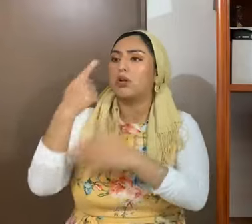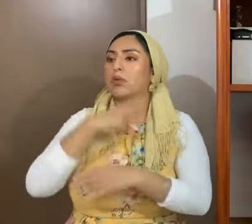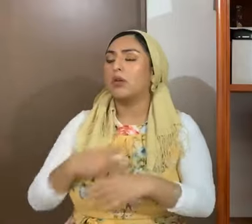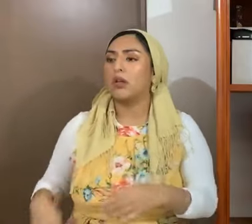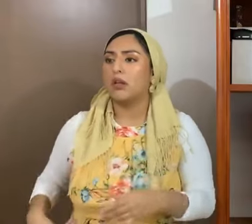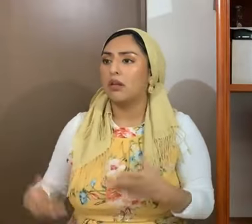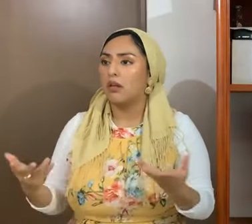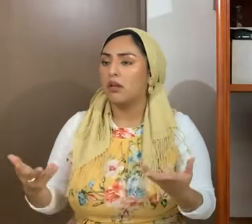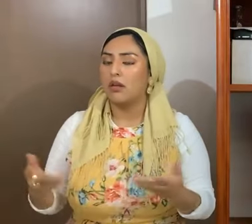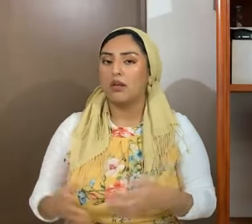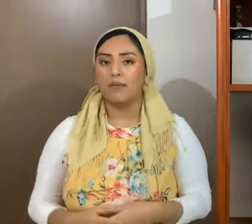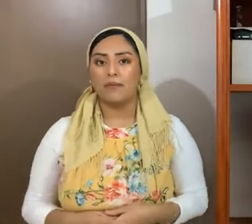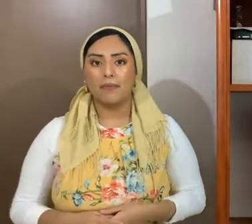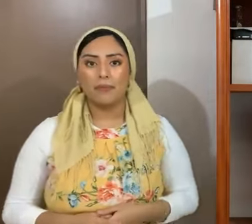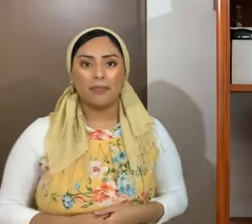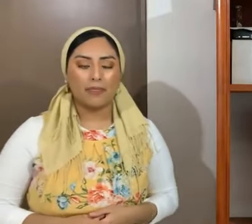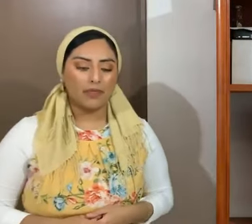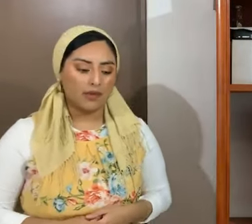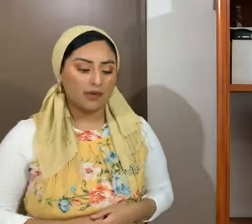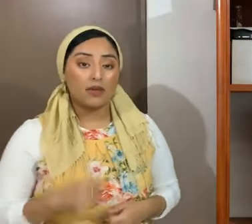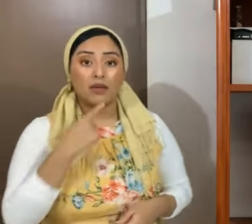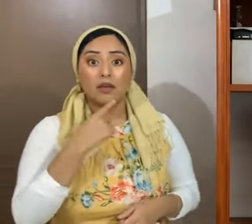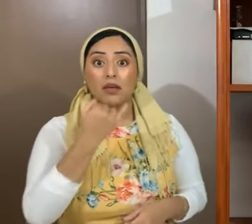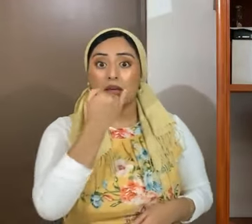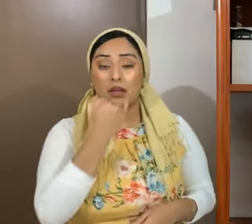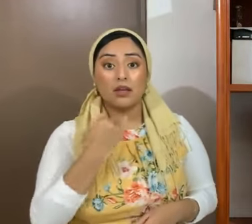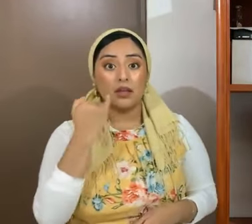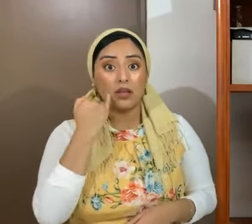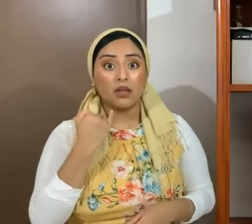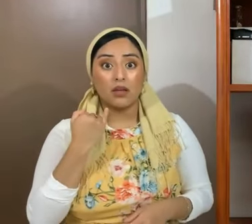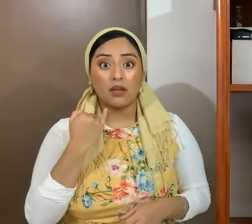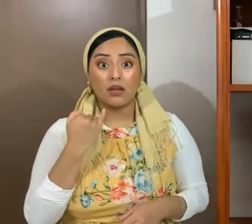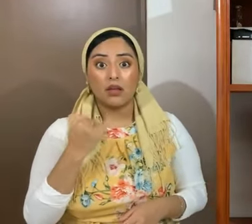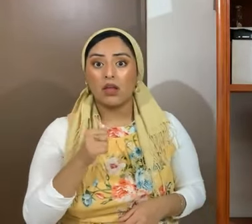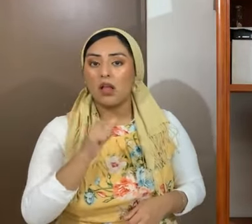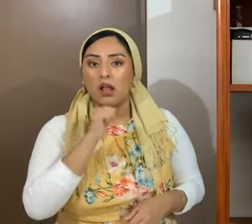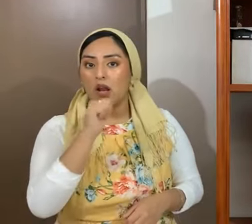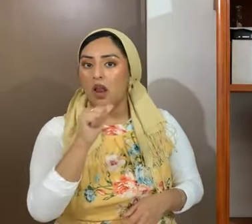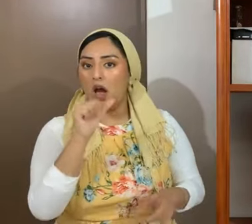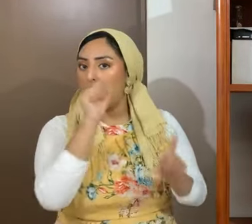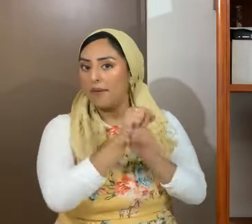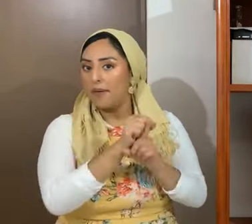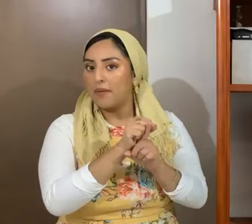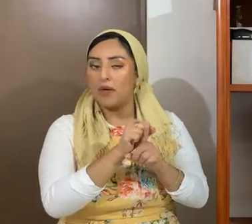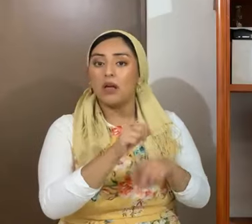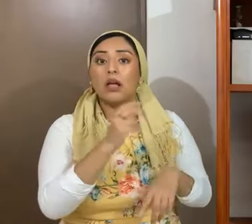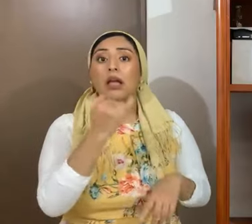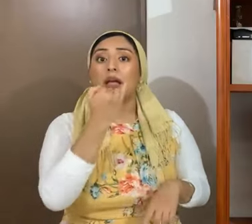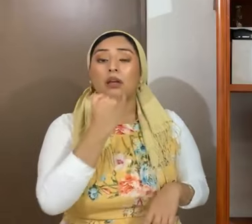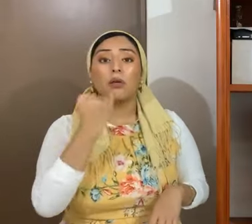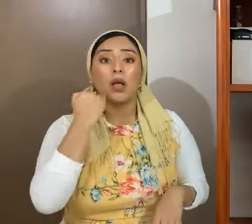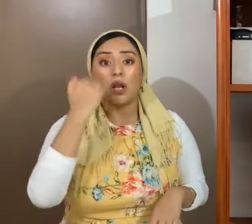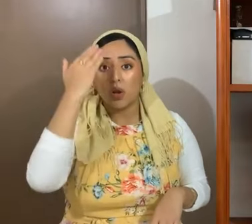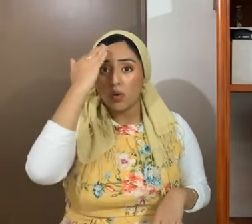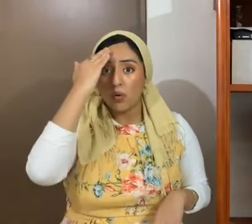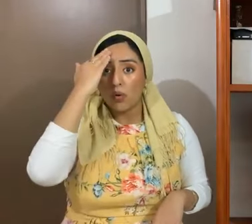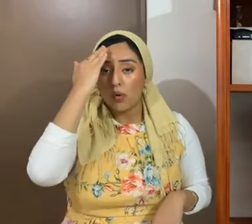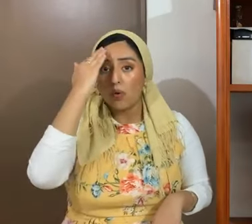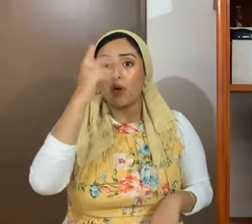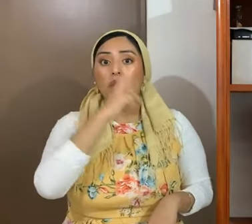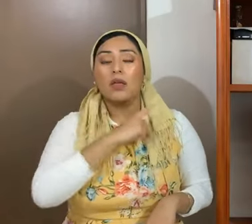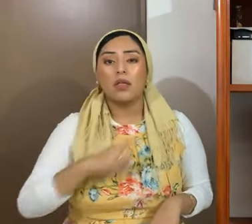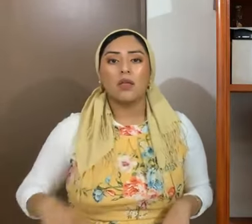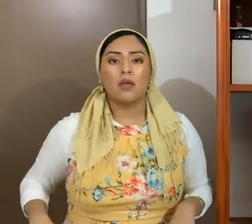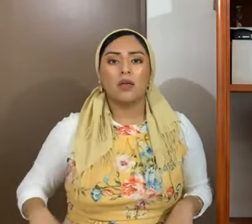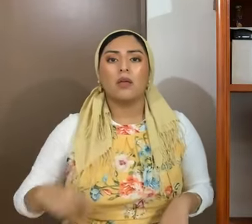la atención, es muy interesante. Israel tampoco cayó en el engaño, conocían al rey David, por eso hay